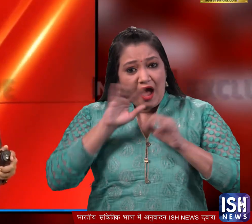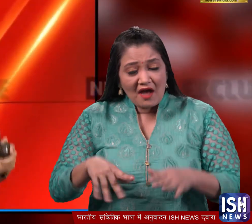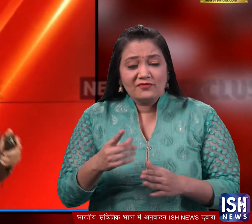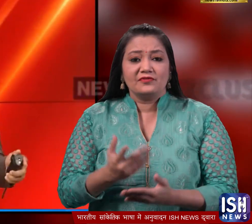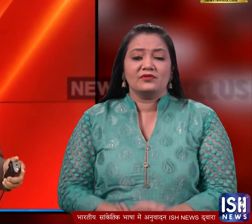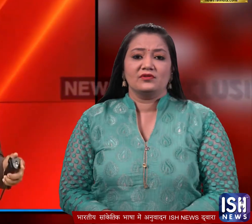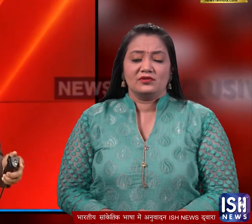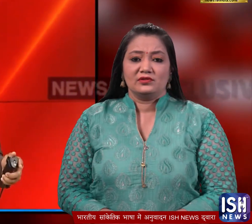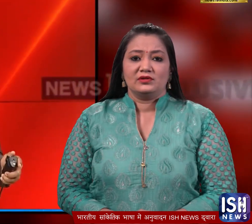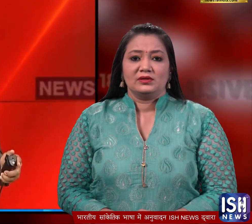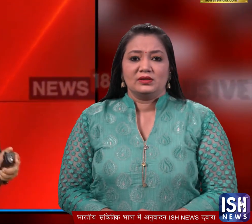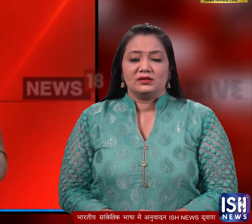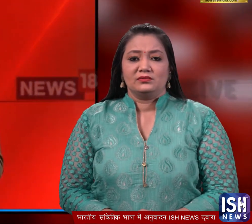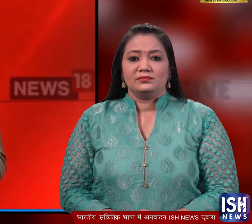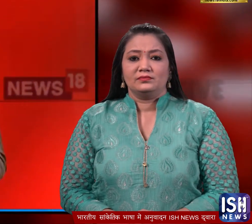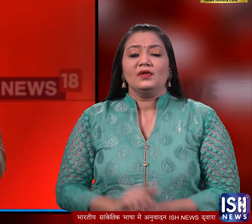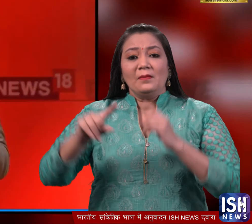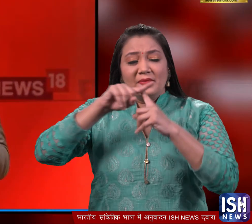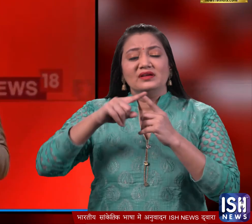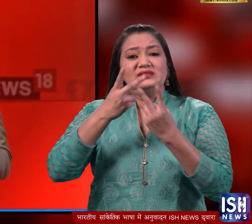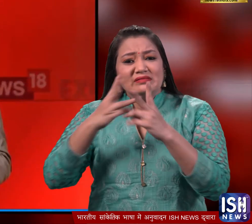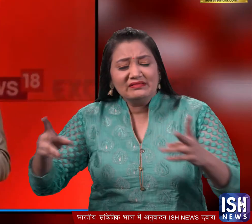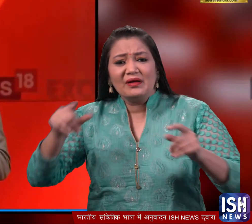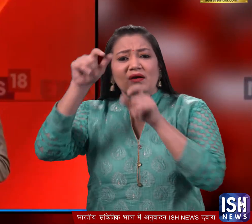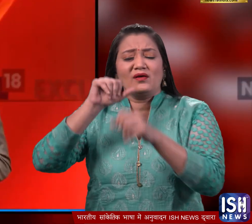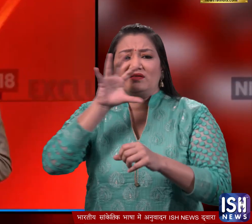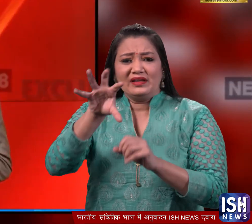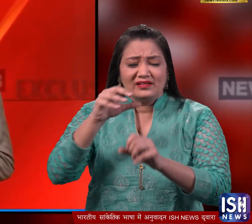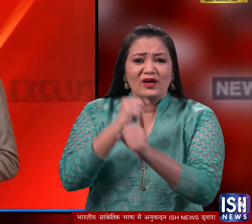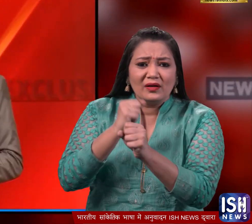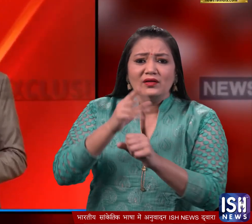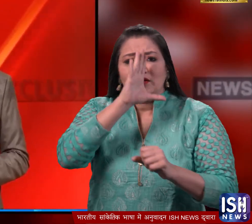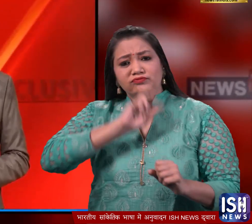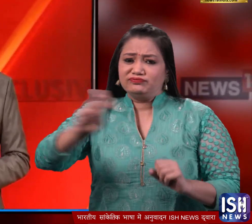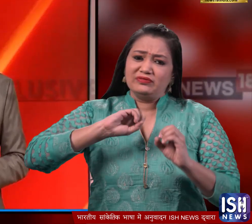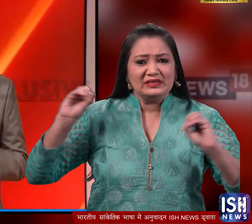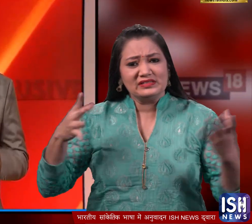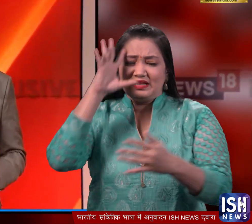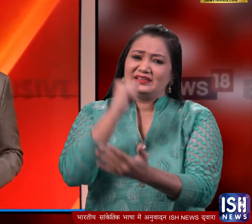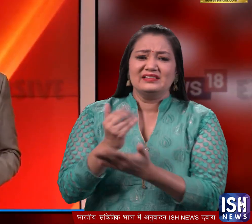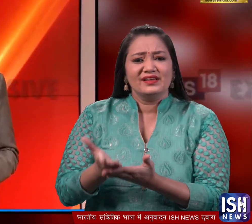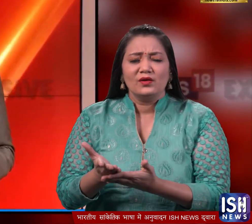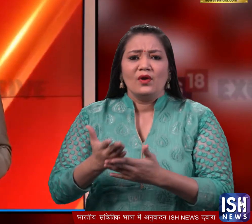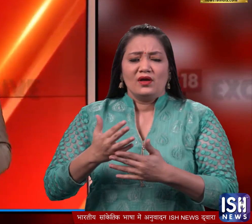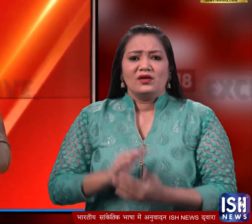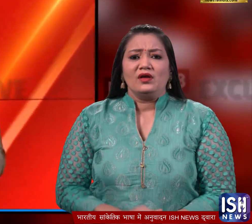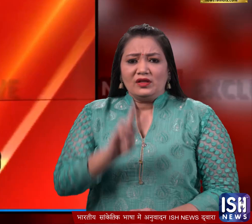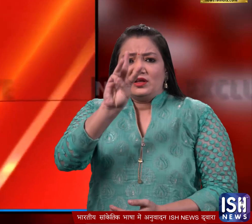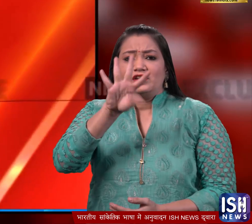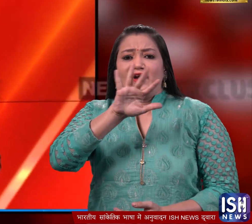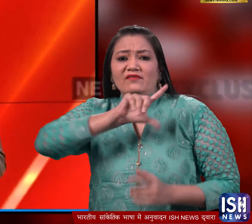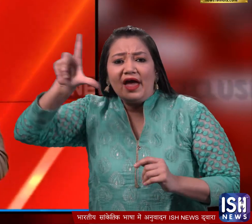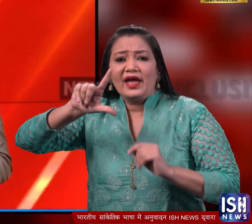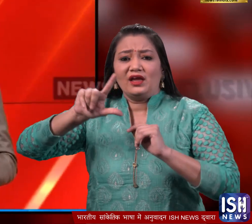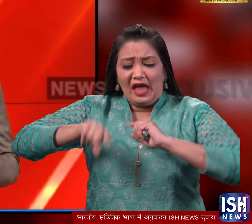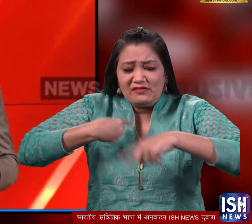मरीज महामारी की चपेट में आ रहे हैं। इसके बावजूद राज्य सरकार और रेलवे ने लोकल ट्रेनें चलाने का फैसला किया, क्योंकि 35 लाख से